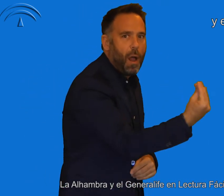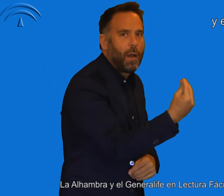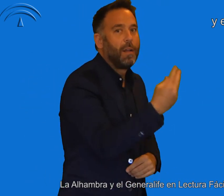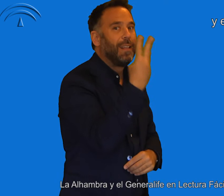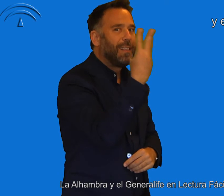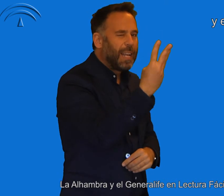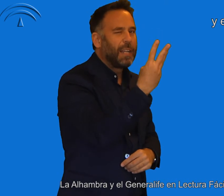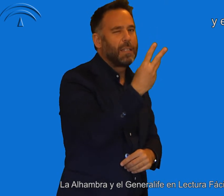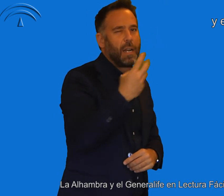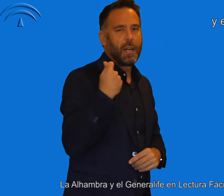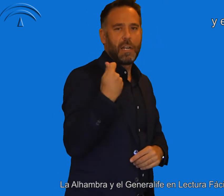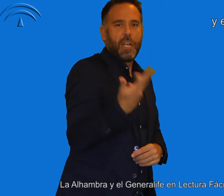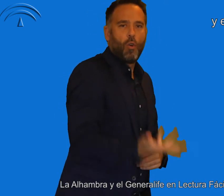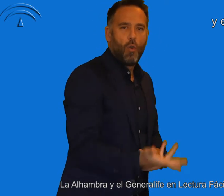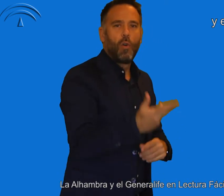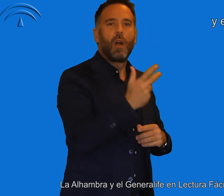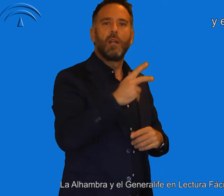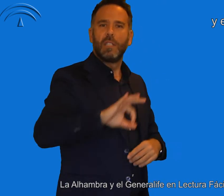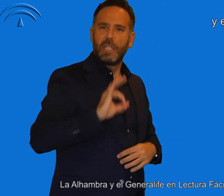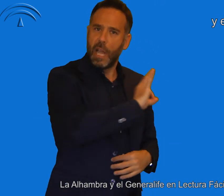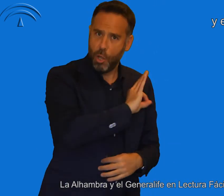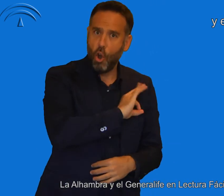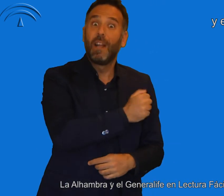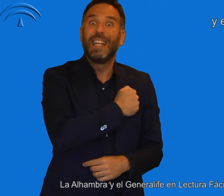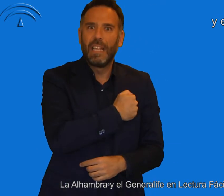caballeros cristianos, prisioneros de su padre. Aquello era